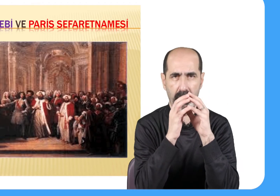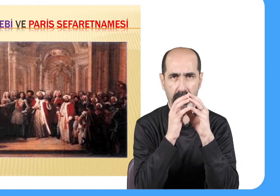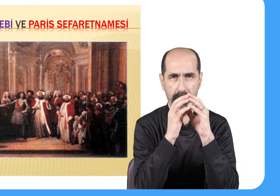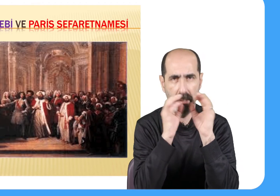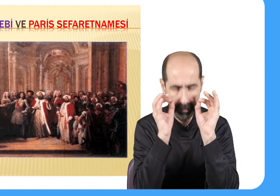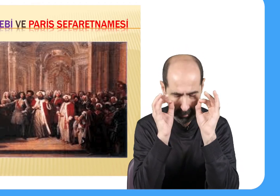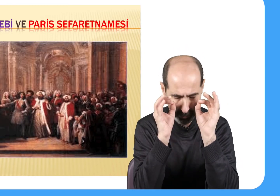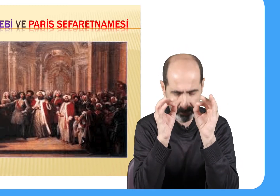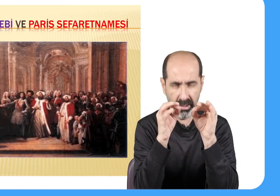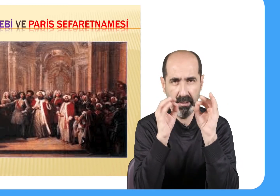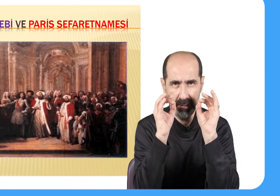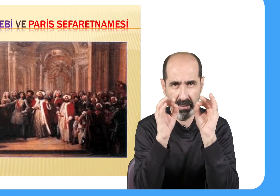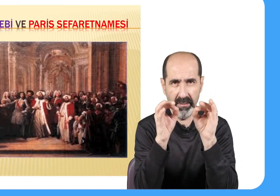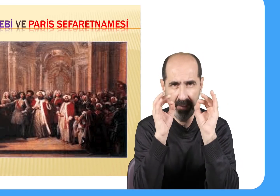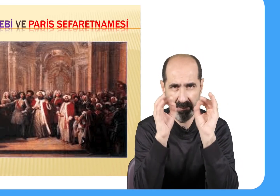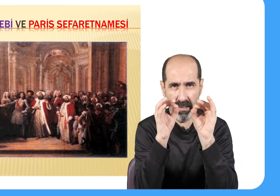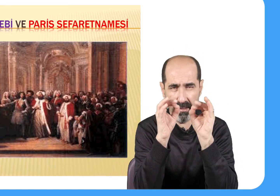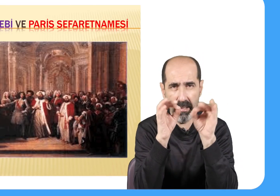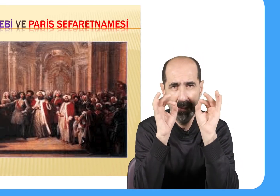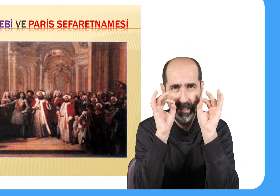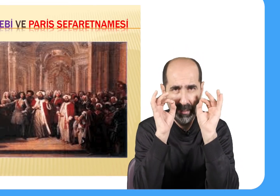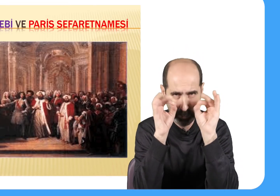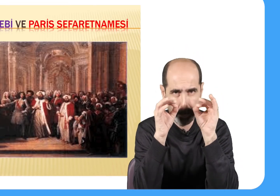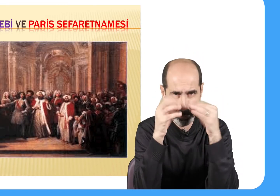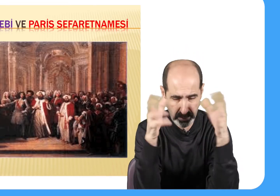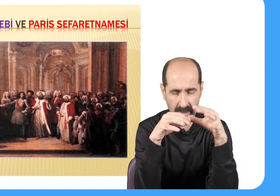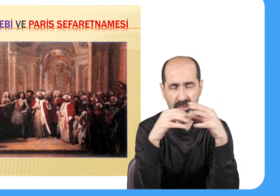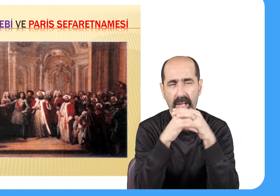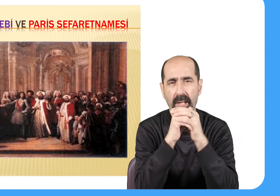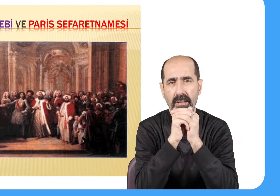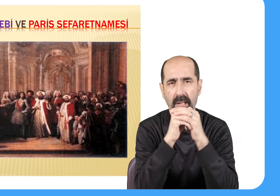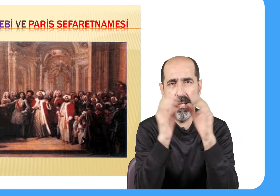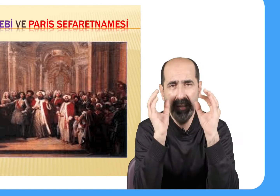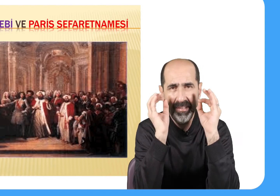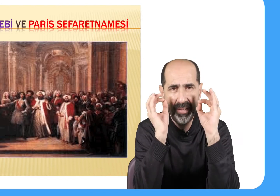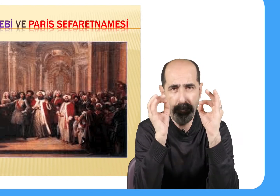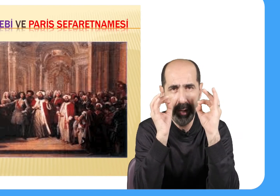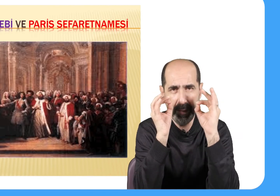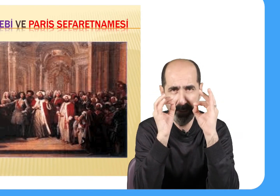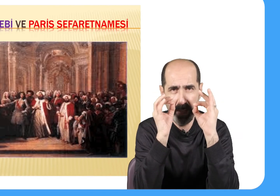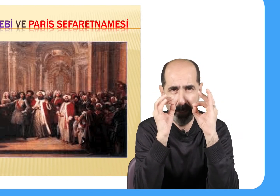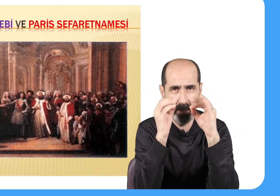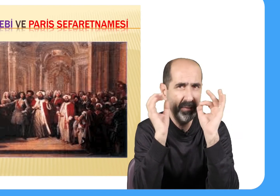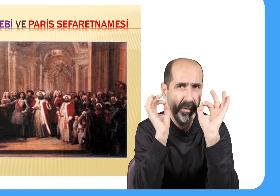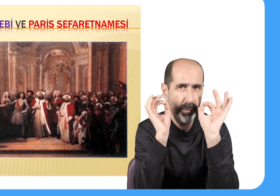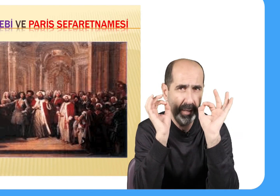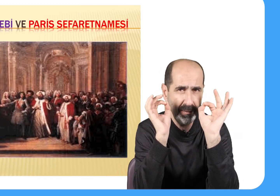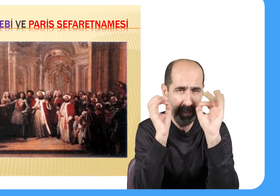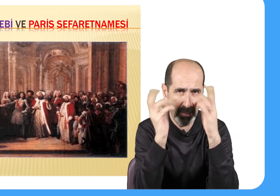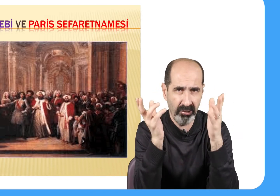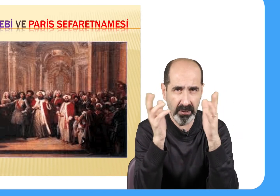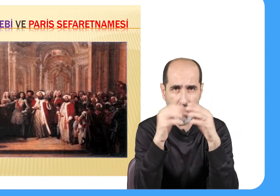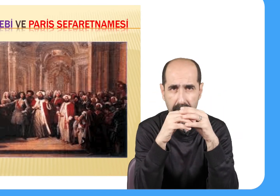denir arkadaşlarım elçilerin yazdığı eserlere raporları içerek eserlere sefaretnameleri